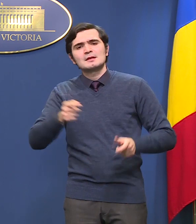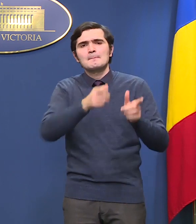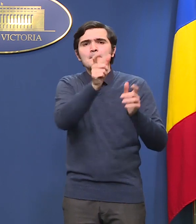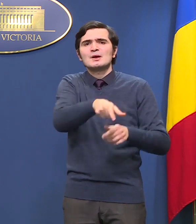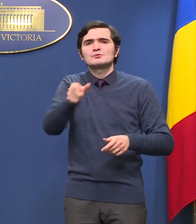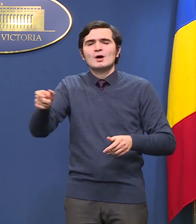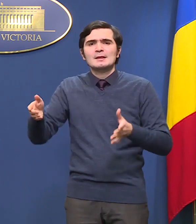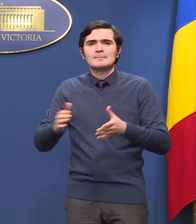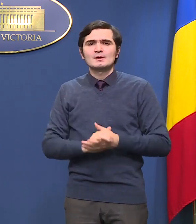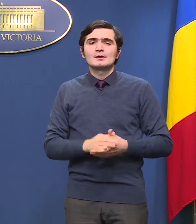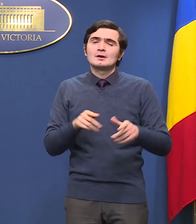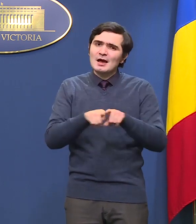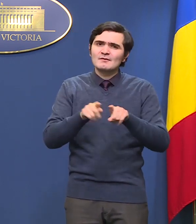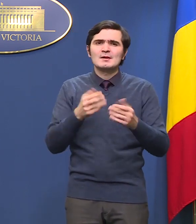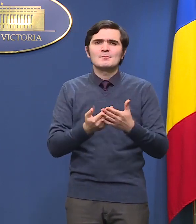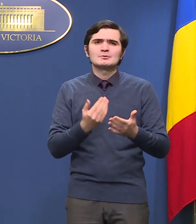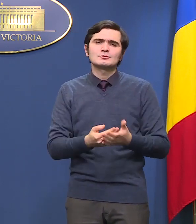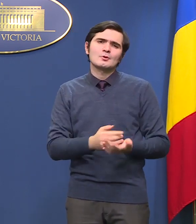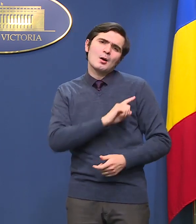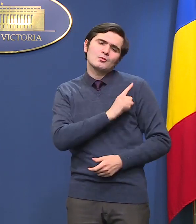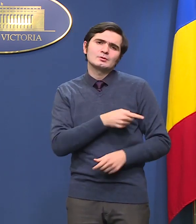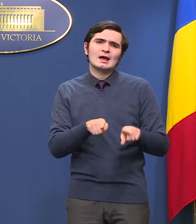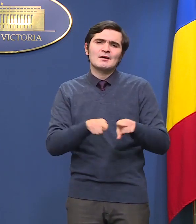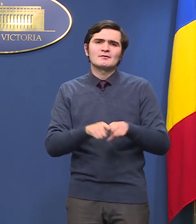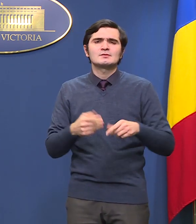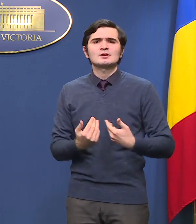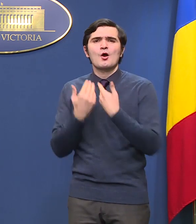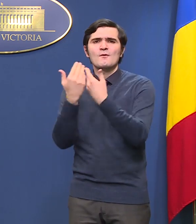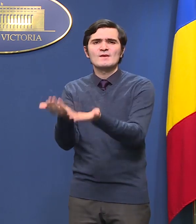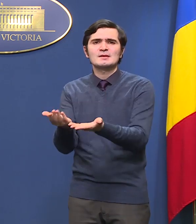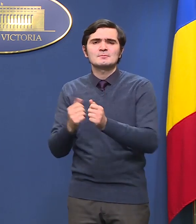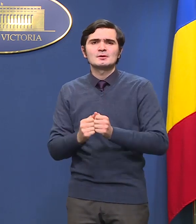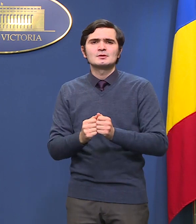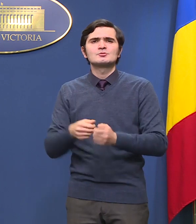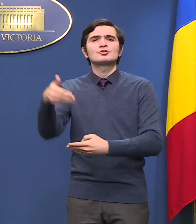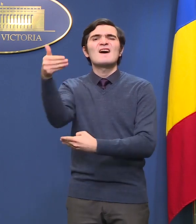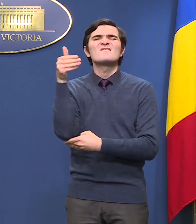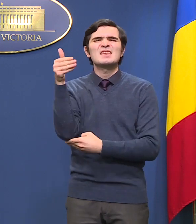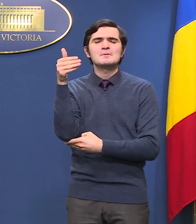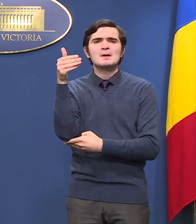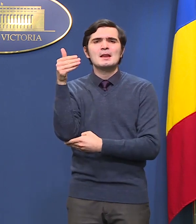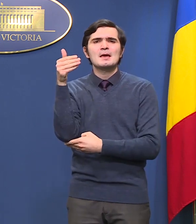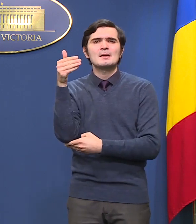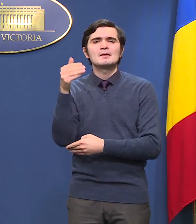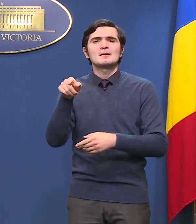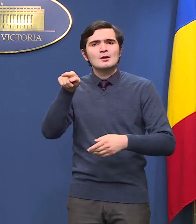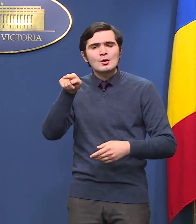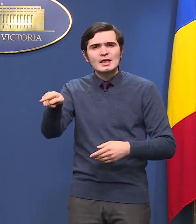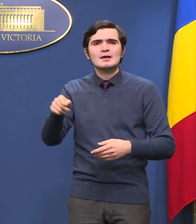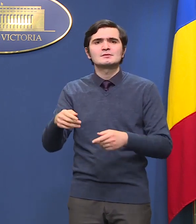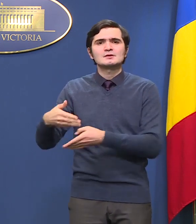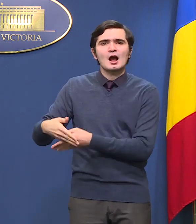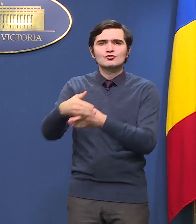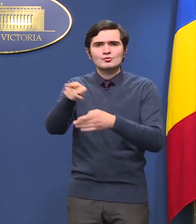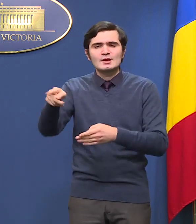asemenea pentru a putea eventual să punem la dispoziție și companiilor pentru a-i putea ajuta să